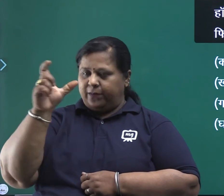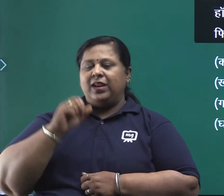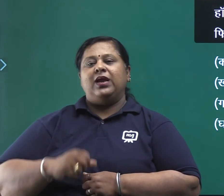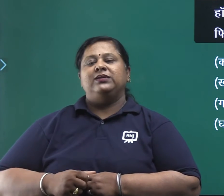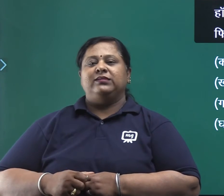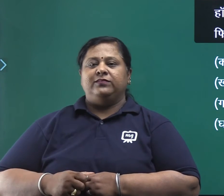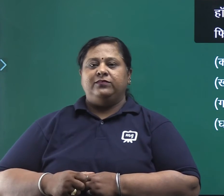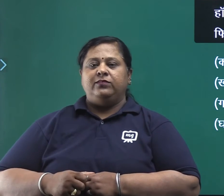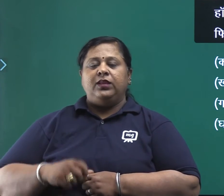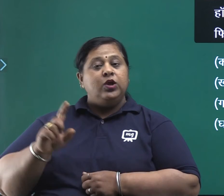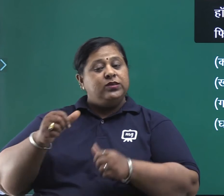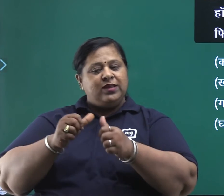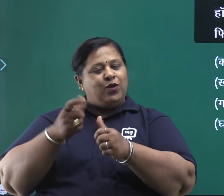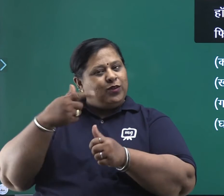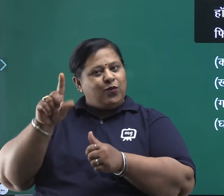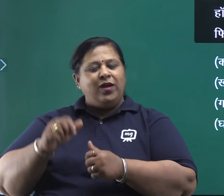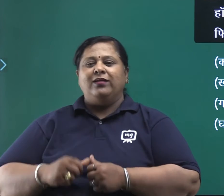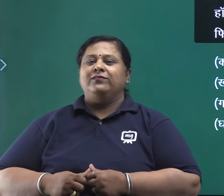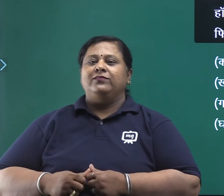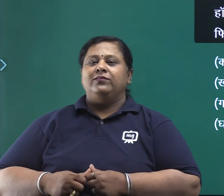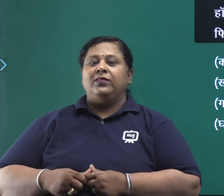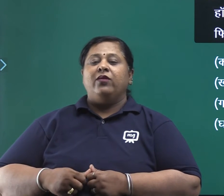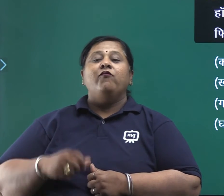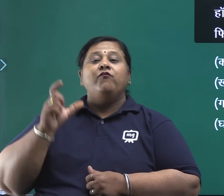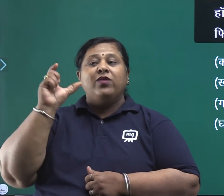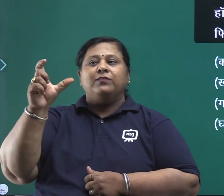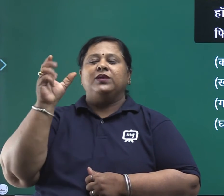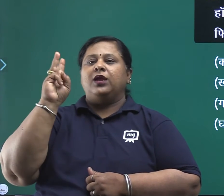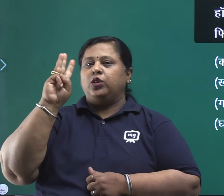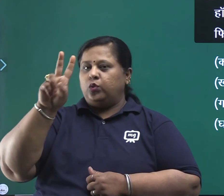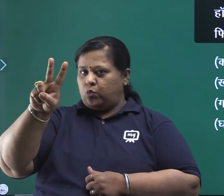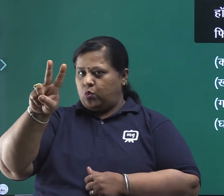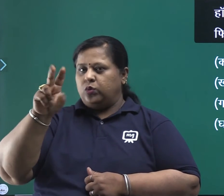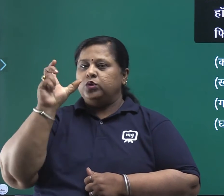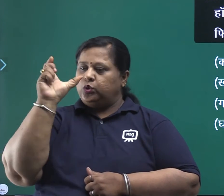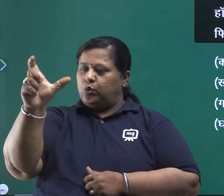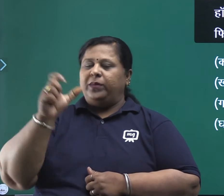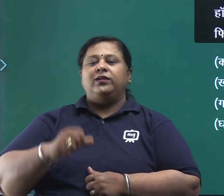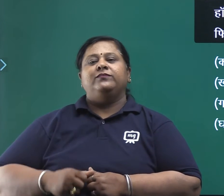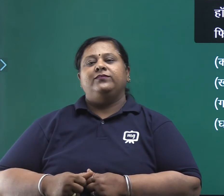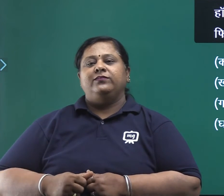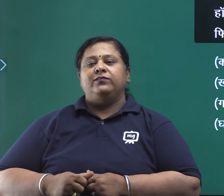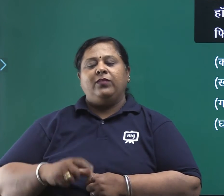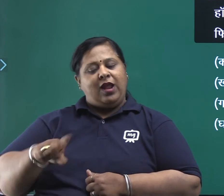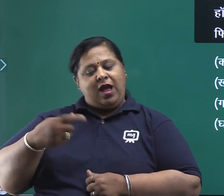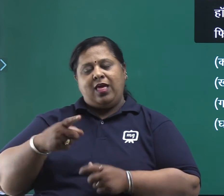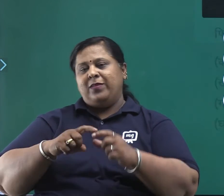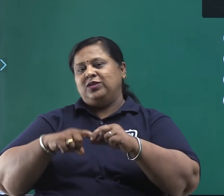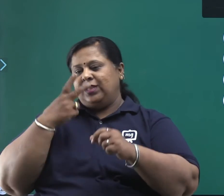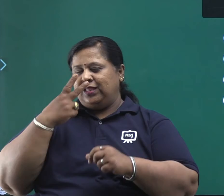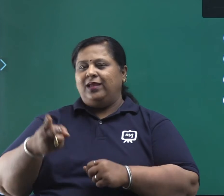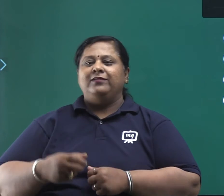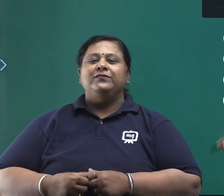नाइट्स। तो सही उत्तर होगा विकल्प संख्या 2 सोबिट। आगे का प्रश्न देखते